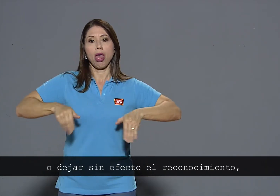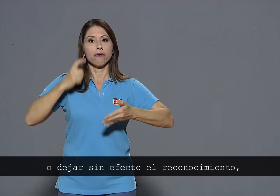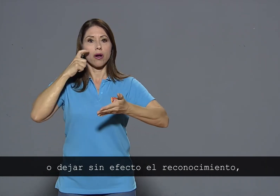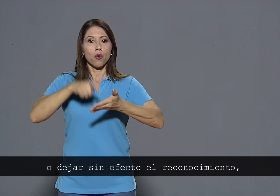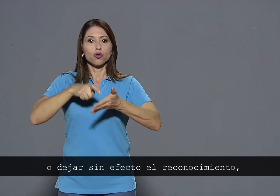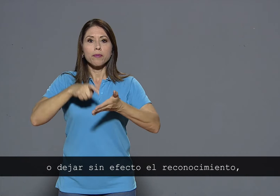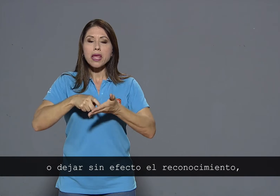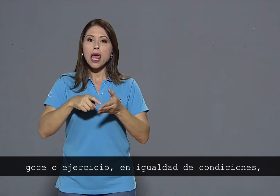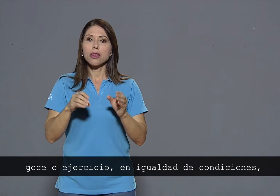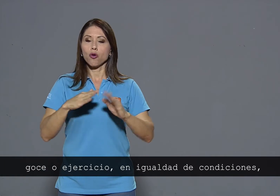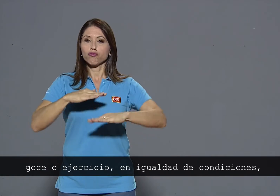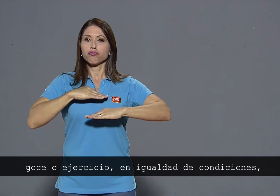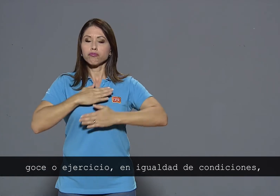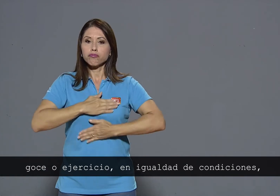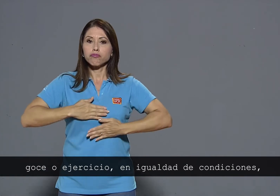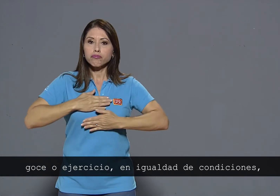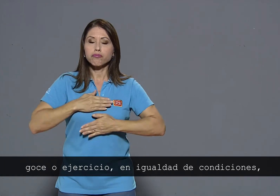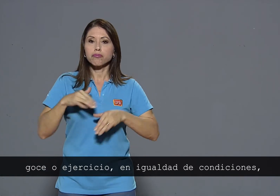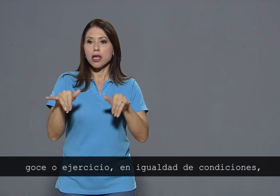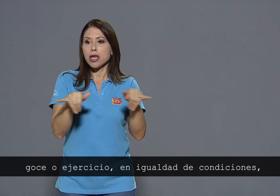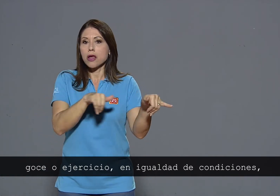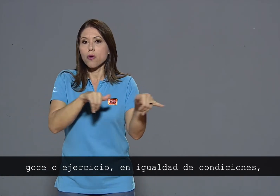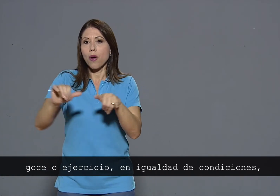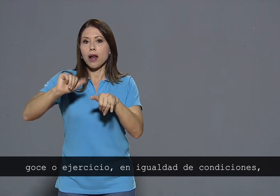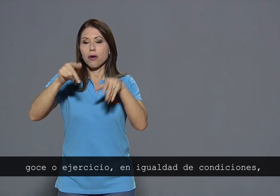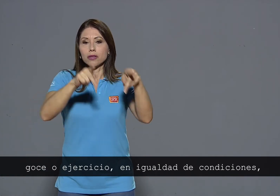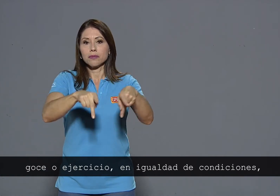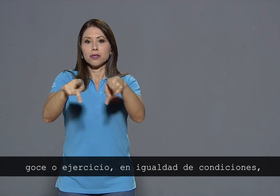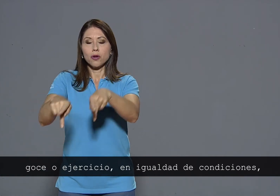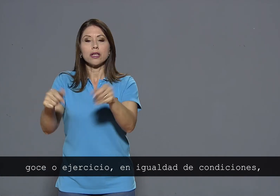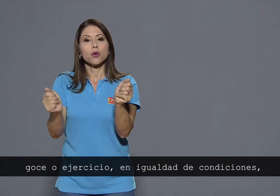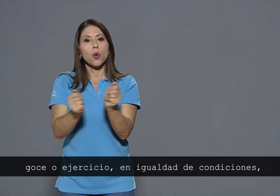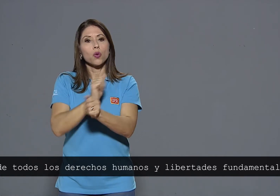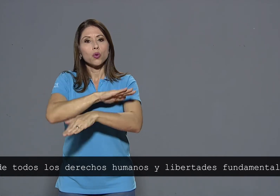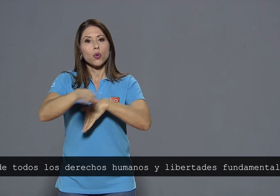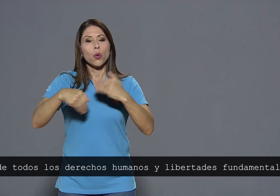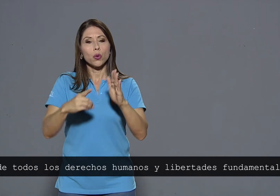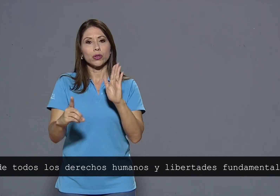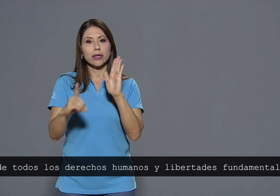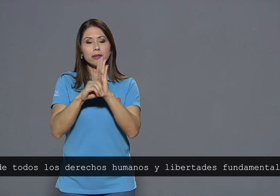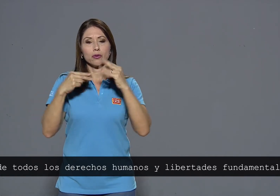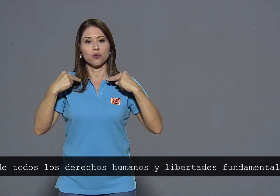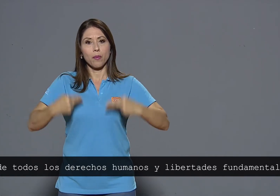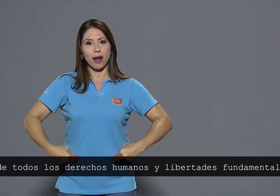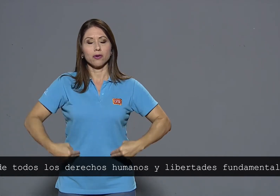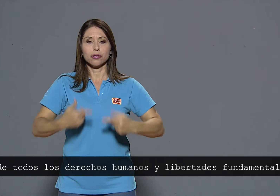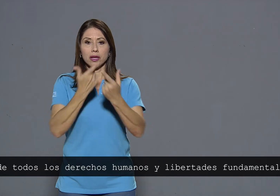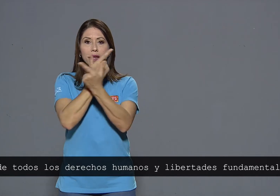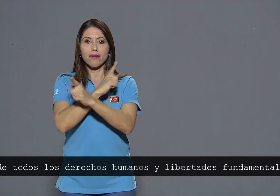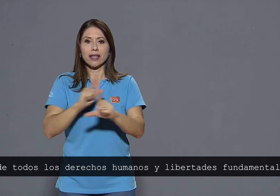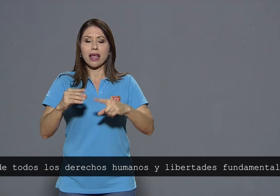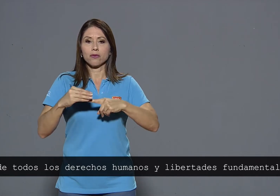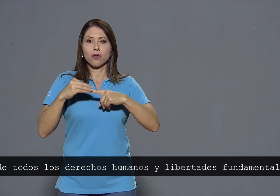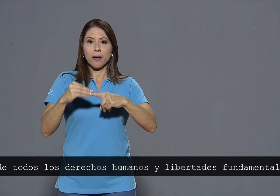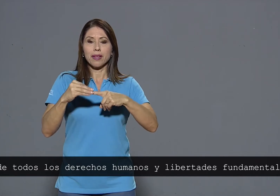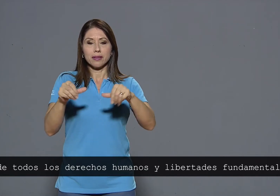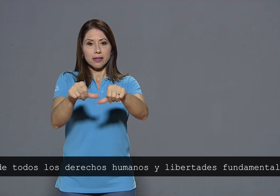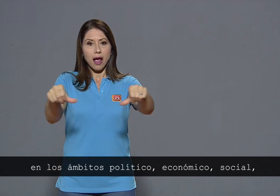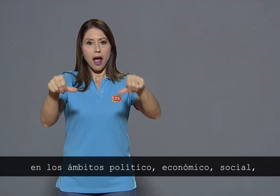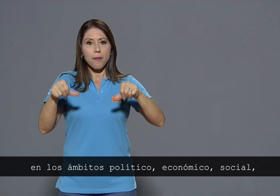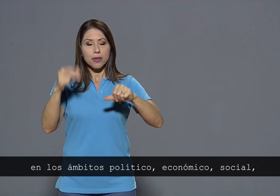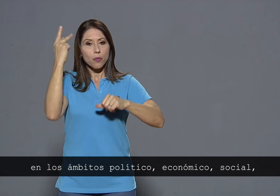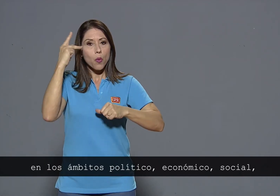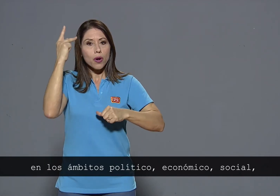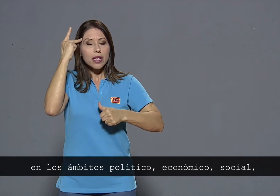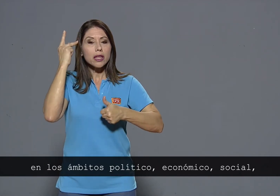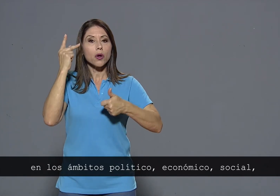el reconocimiento, goce o ejercicio, en igualdad de condiciones, de todos los derechos humanos y libertades fundamentales